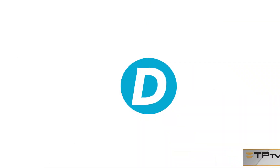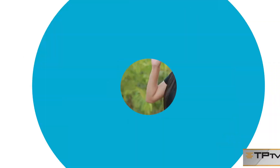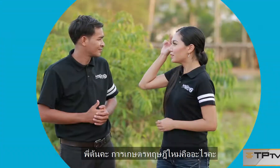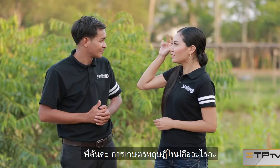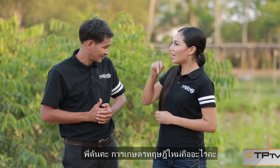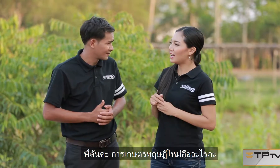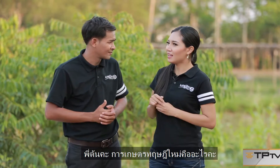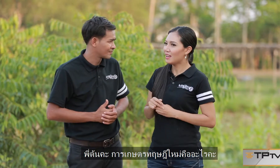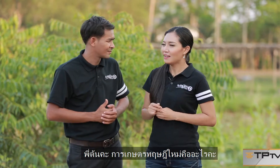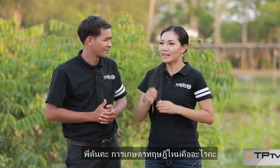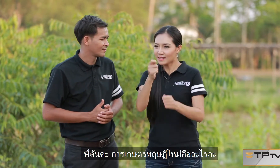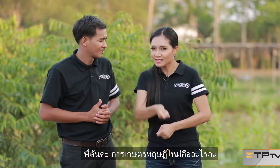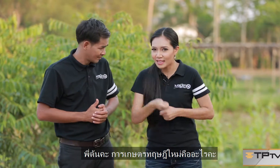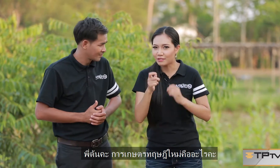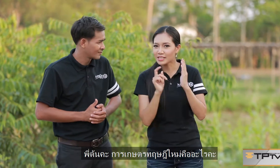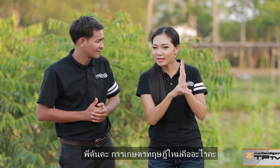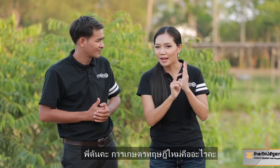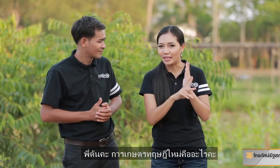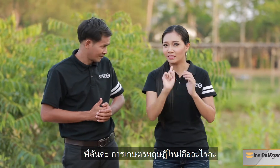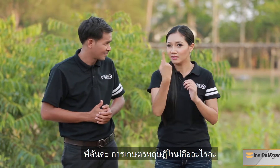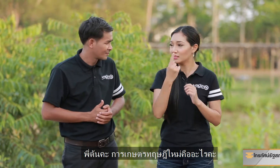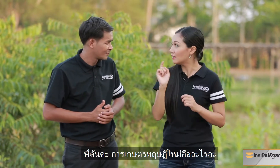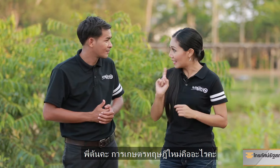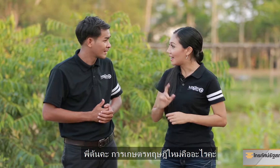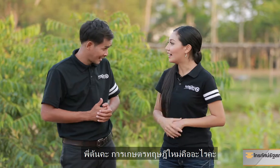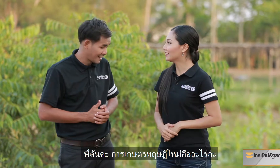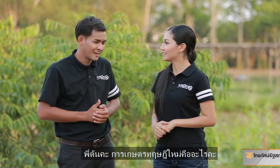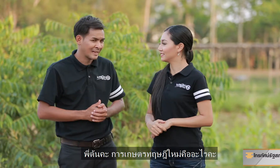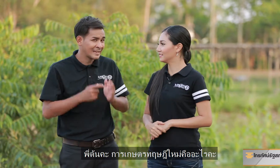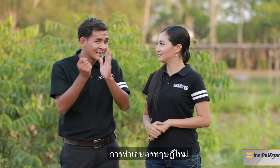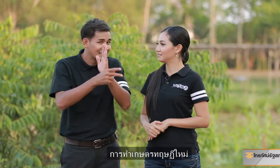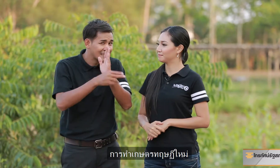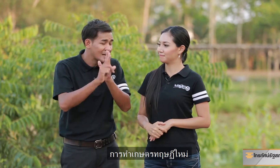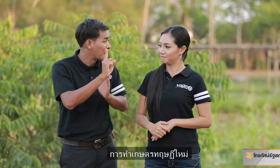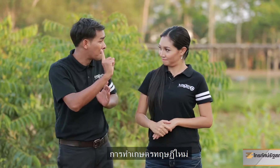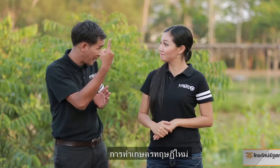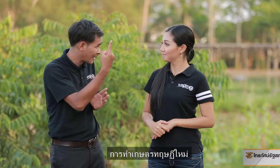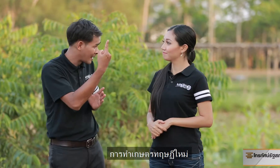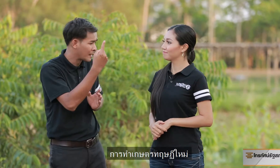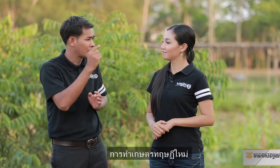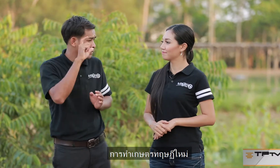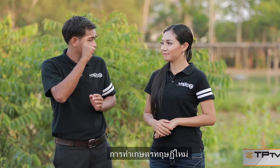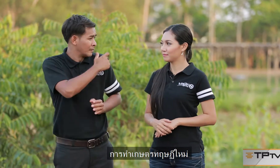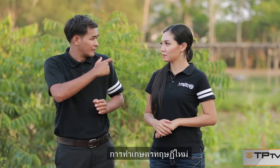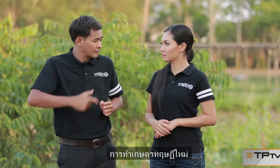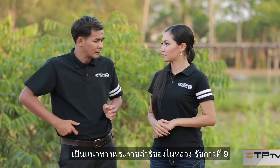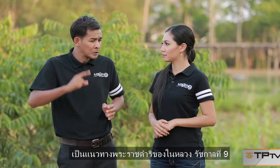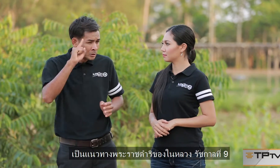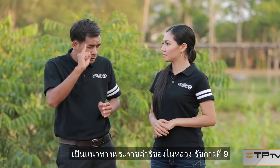พี่ต้นคะการเกษตรทฤษฎีใหม่คืออะไรอะคะ การทำเกษตรทฤษฎีใหม่เป็นแนวทาง